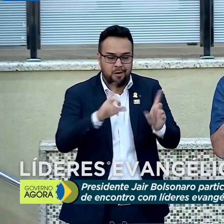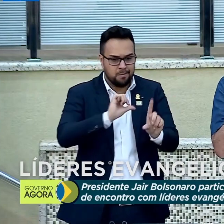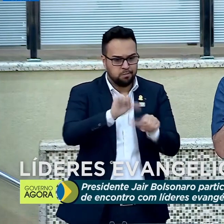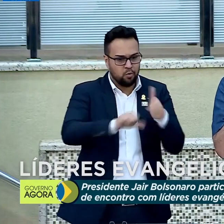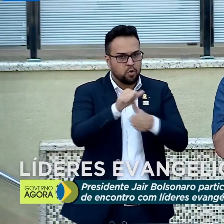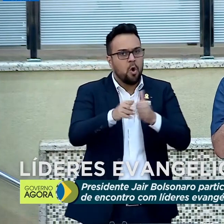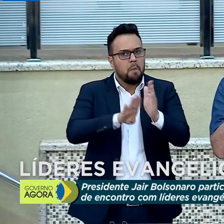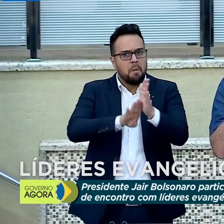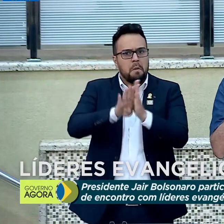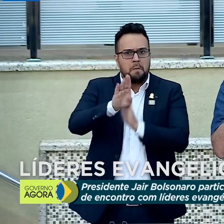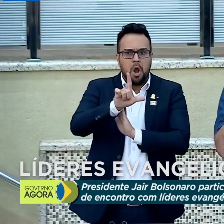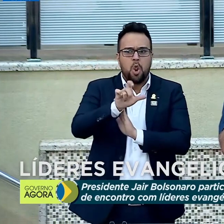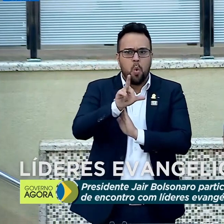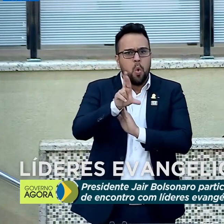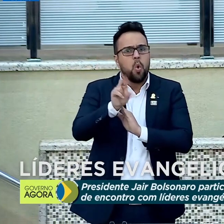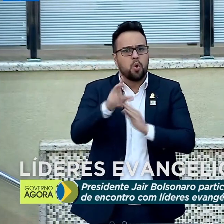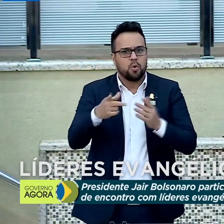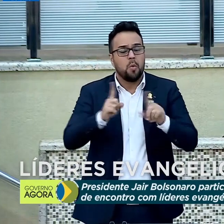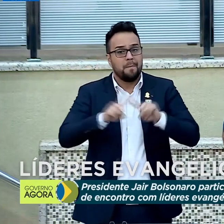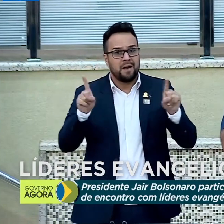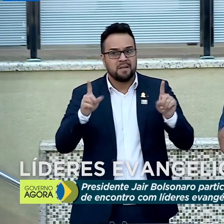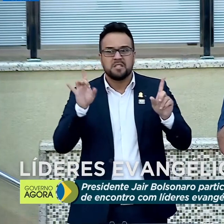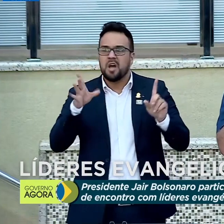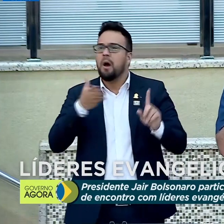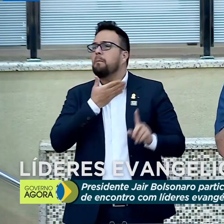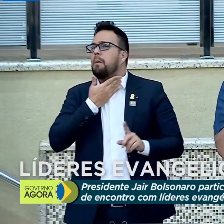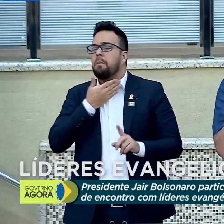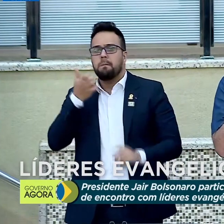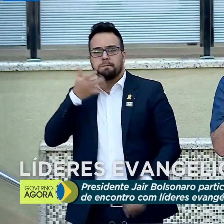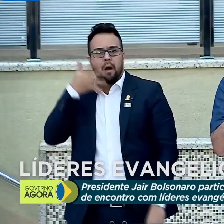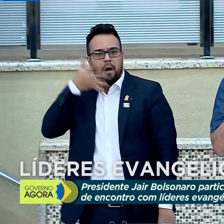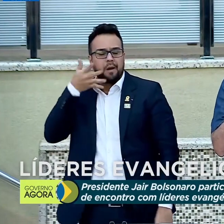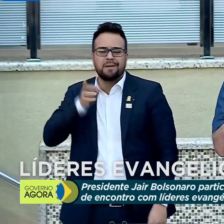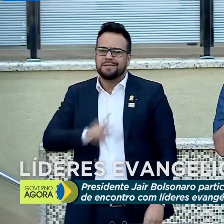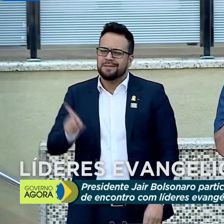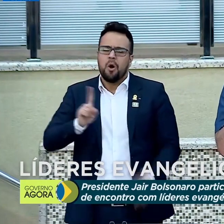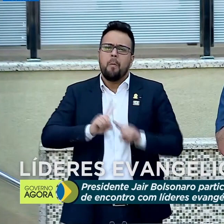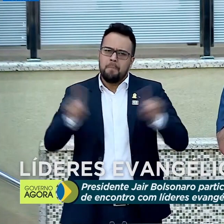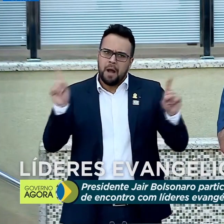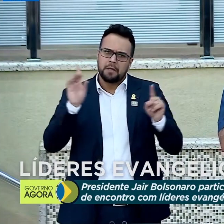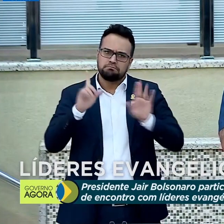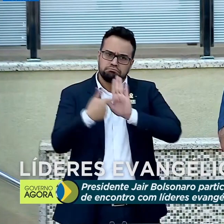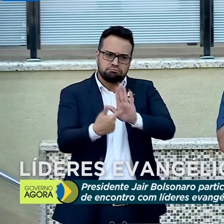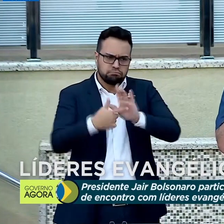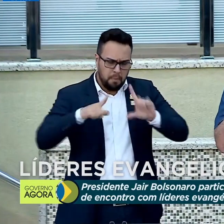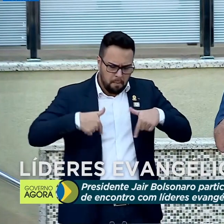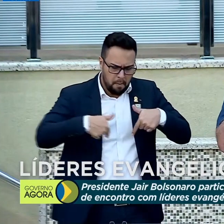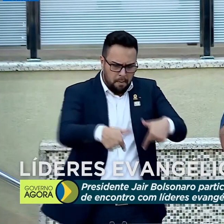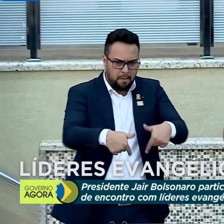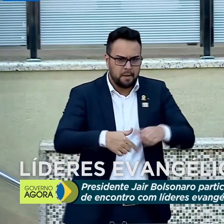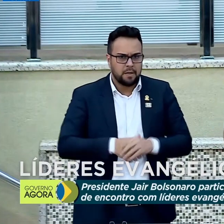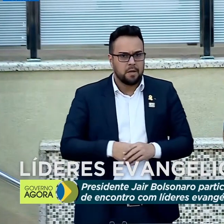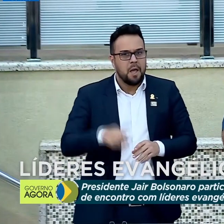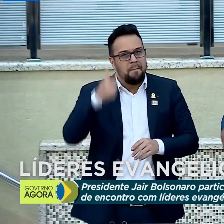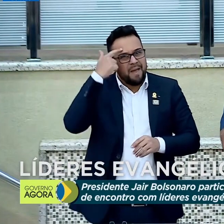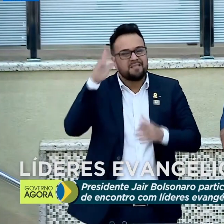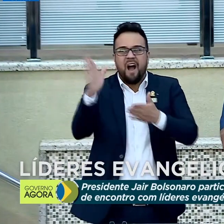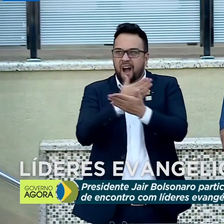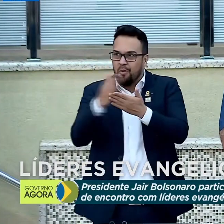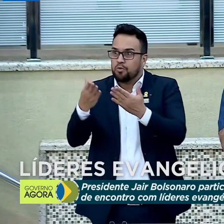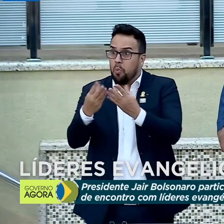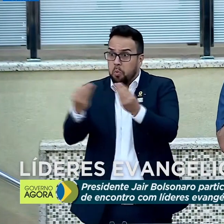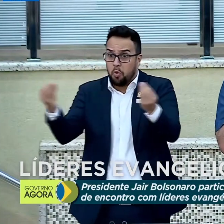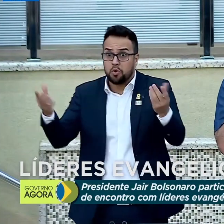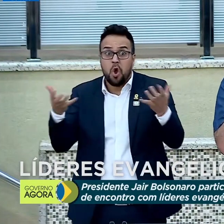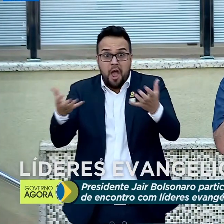ou de palavra, mas com ações. Não pensem, senhores, que muitos querem me tirar daqui em